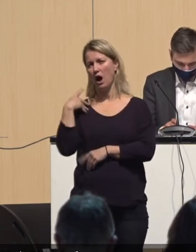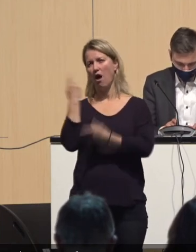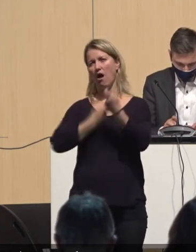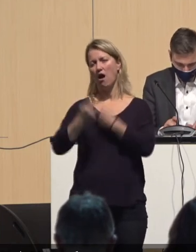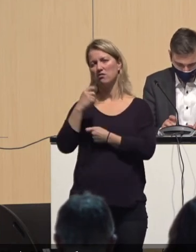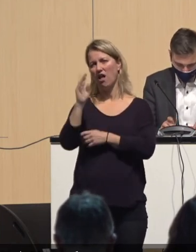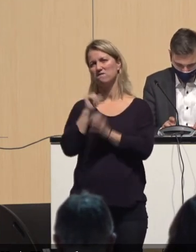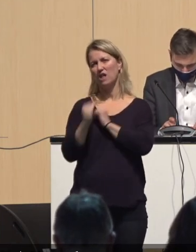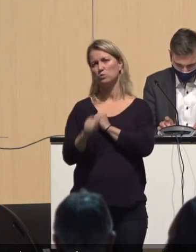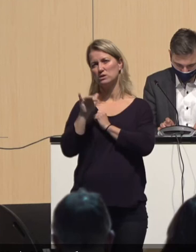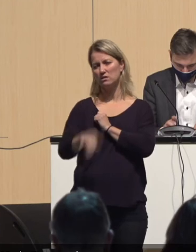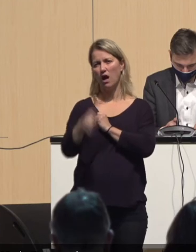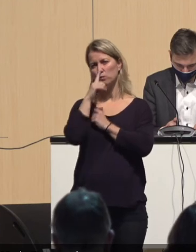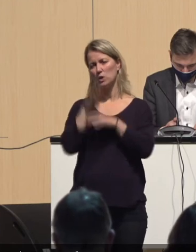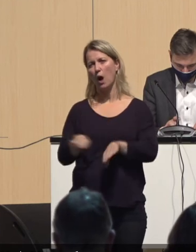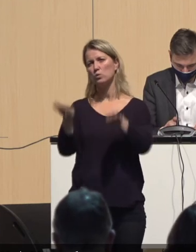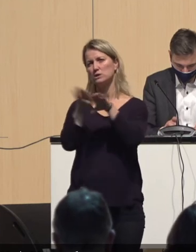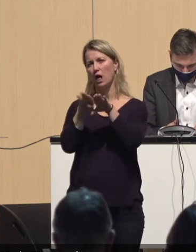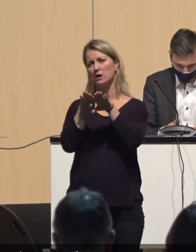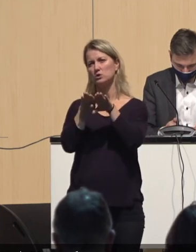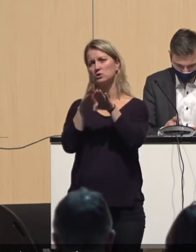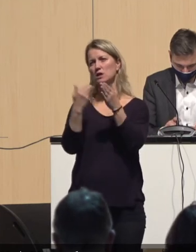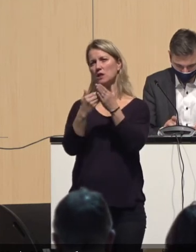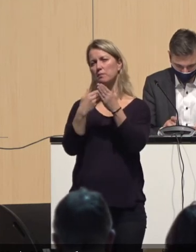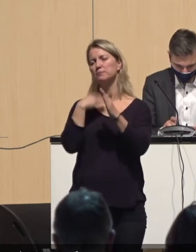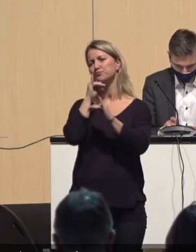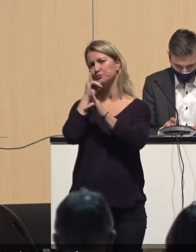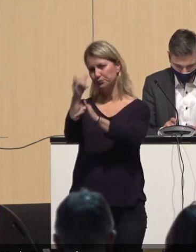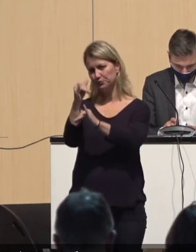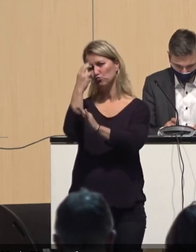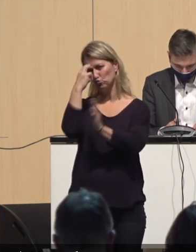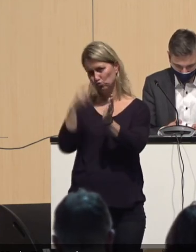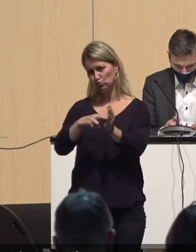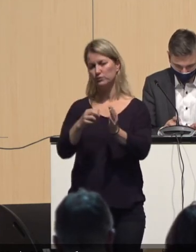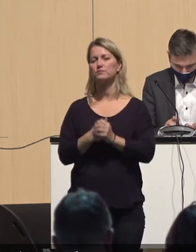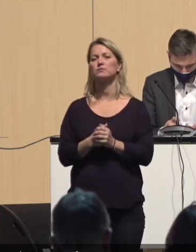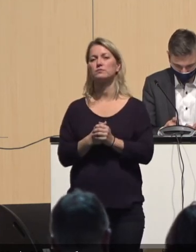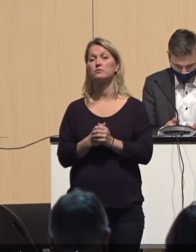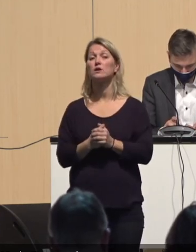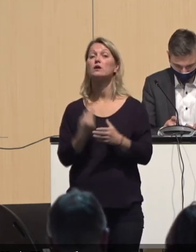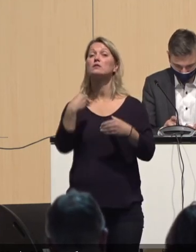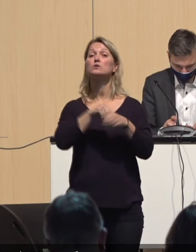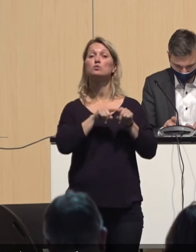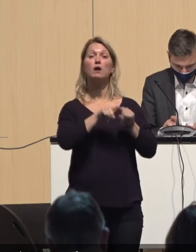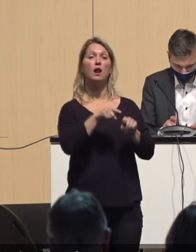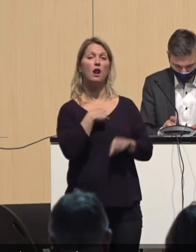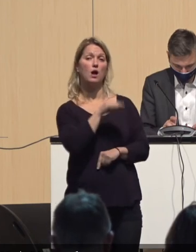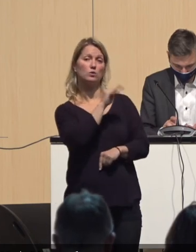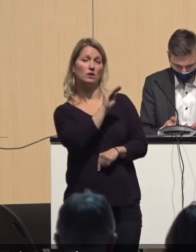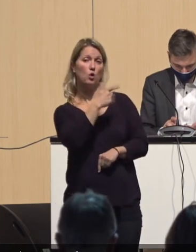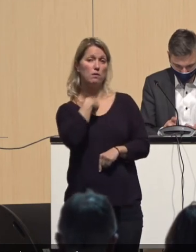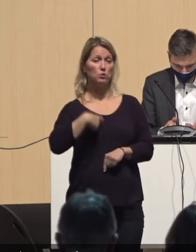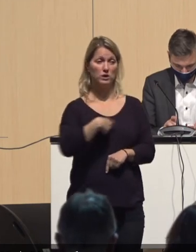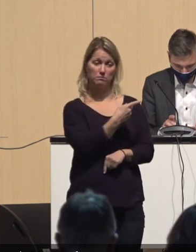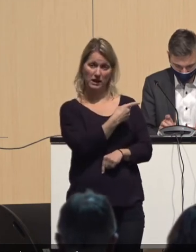wir stimmen dem zu, wir gehen das mit. Gleichzeitig habe ich aber gesagt, auch dem Herrn Oberbürgermeister, sind Sie